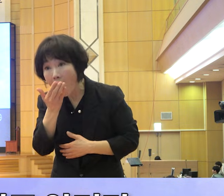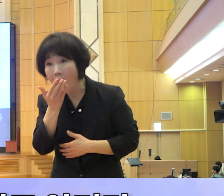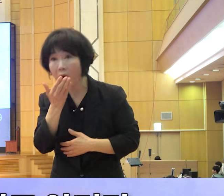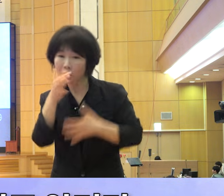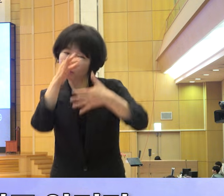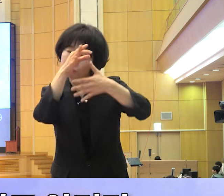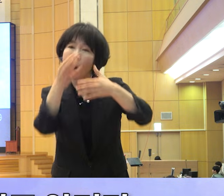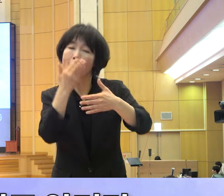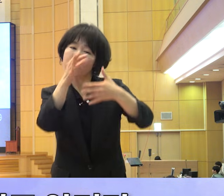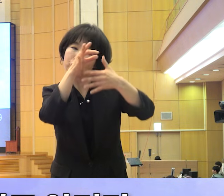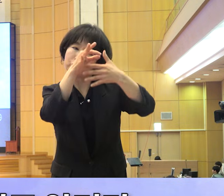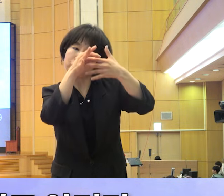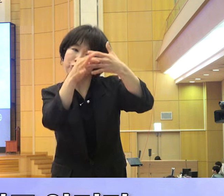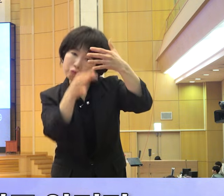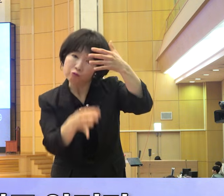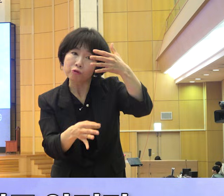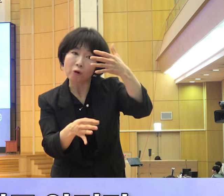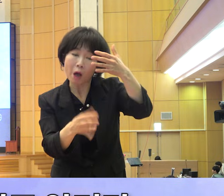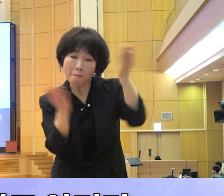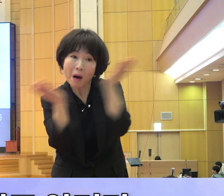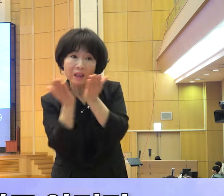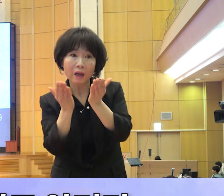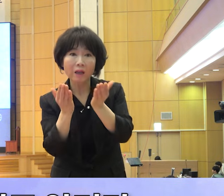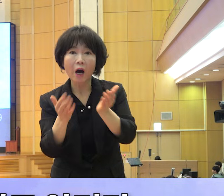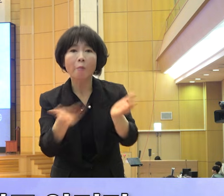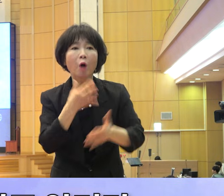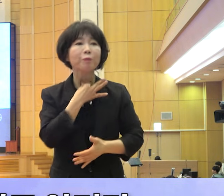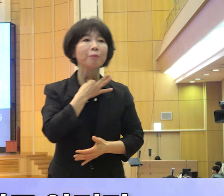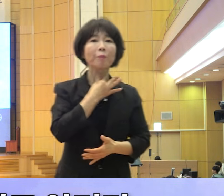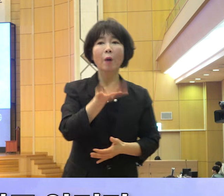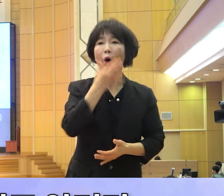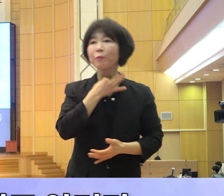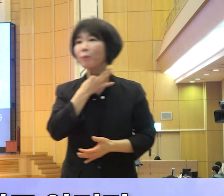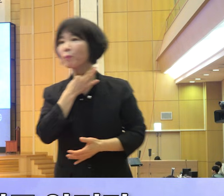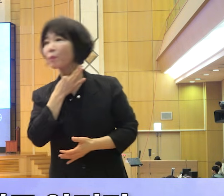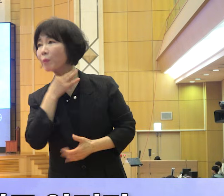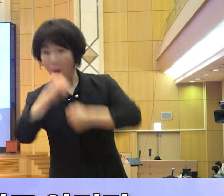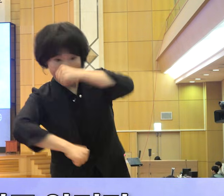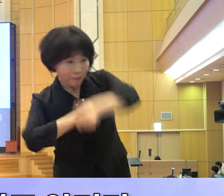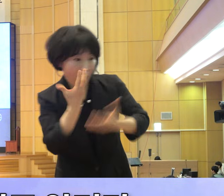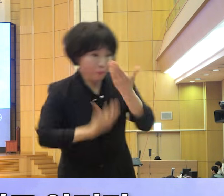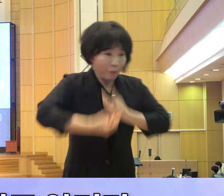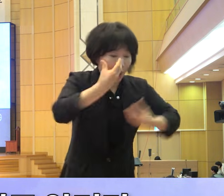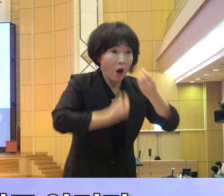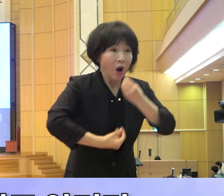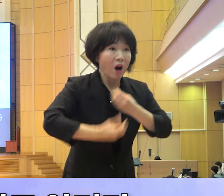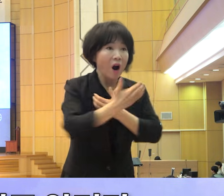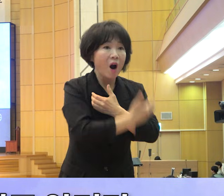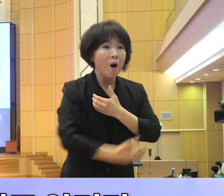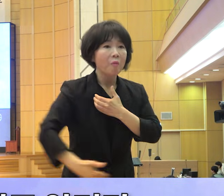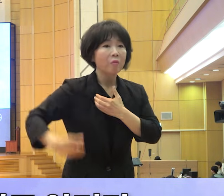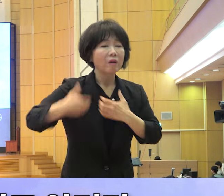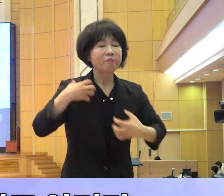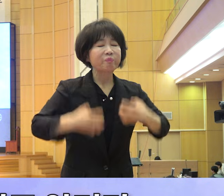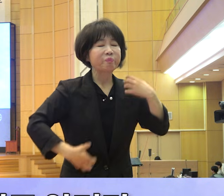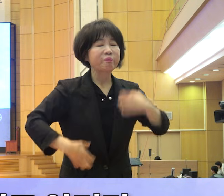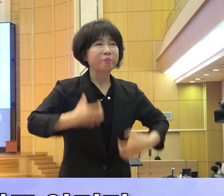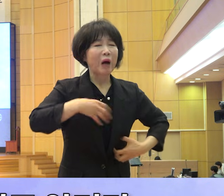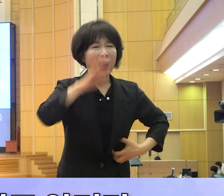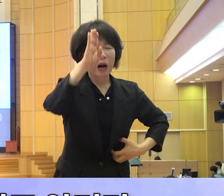뭣도 모르고 그냥 막 내가 먹고 싶은데 막 먹는 거예요. 그러니까 막 먹으니까 몸이 막 가는